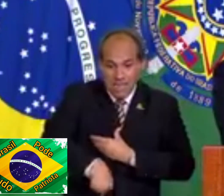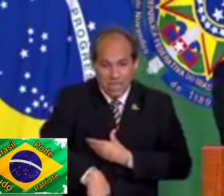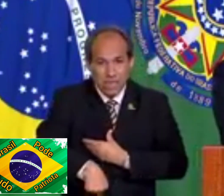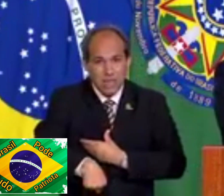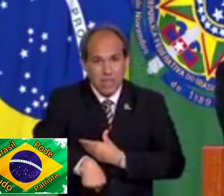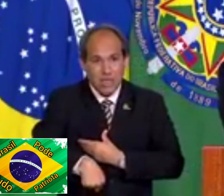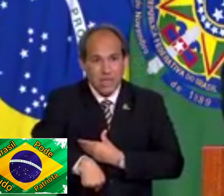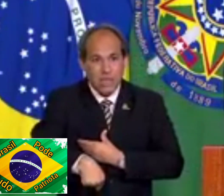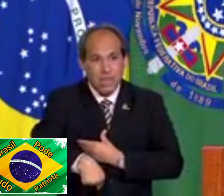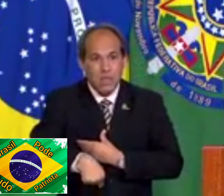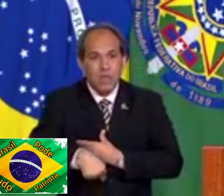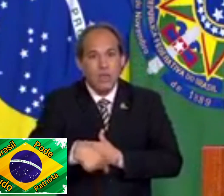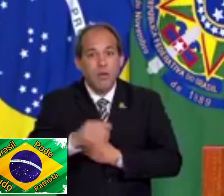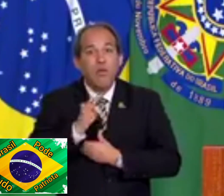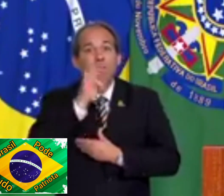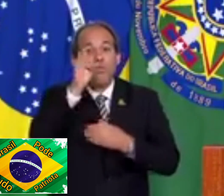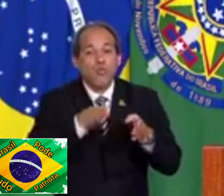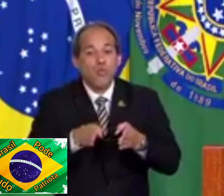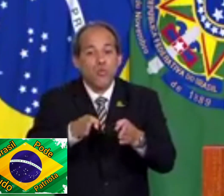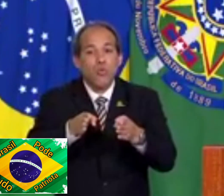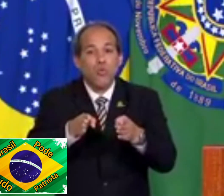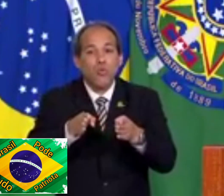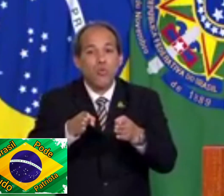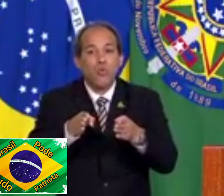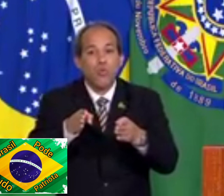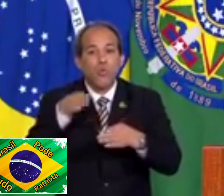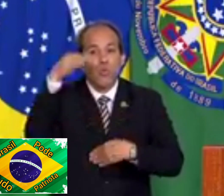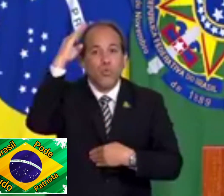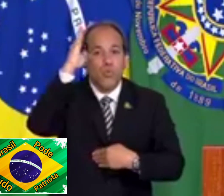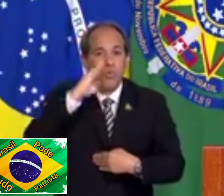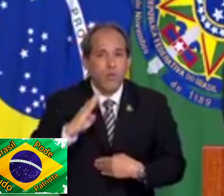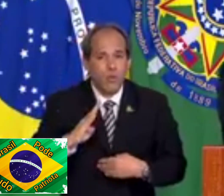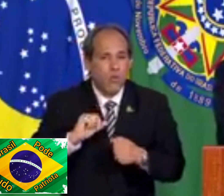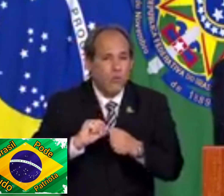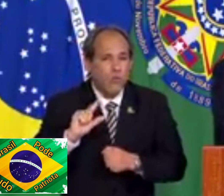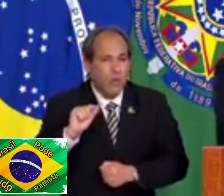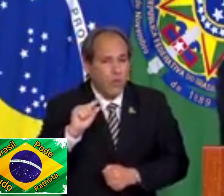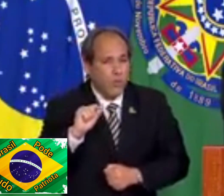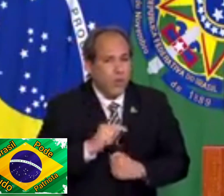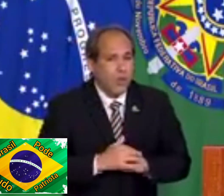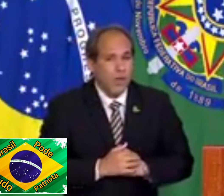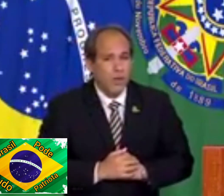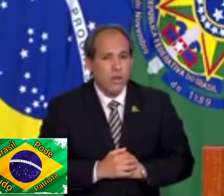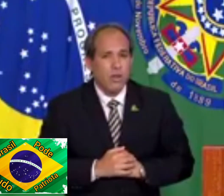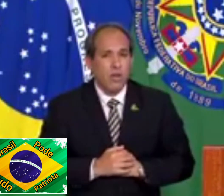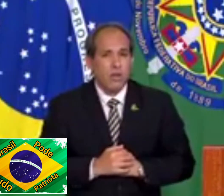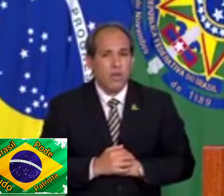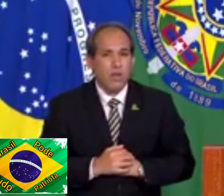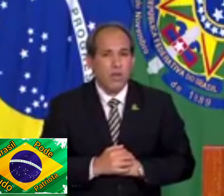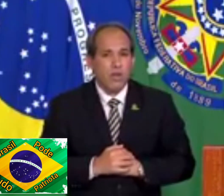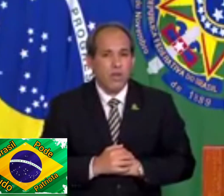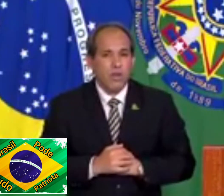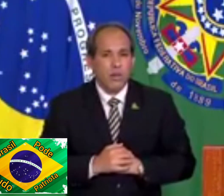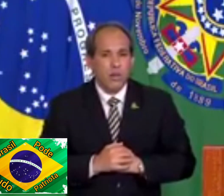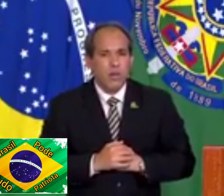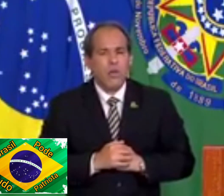dessa pátria, faz com que, além dos deveres